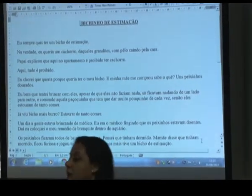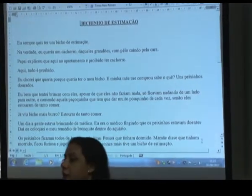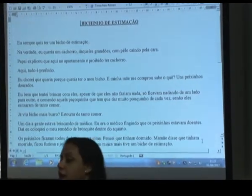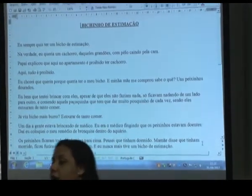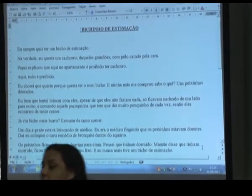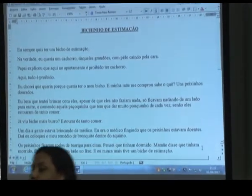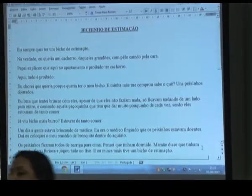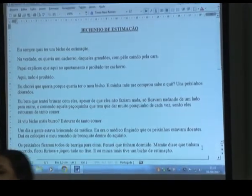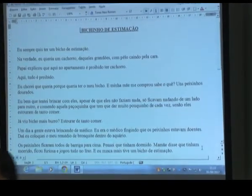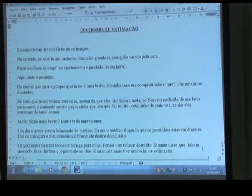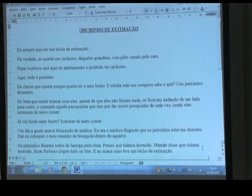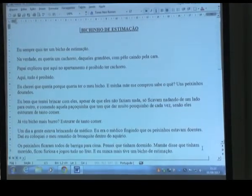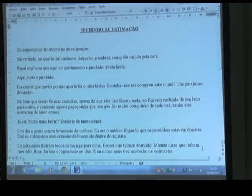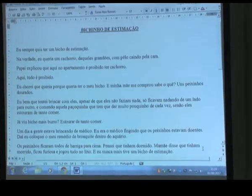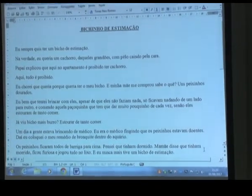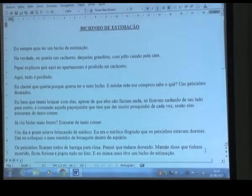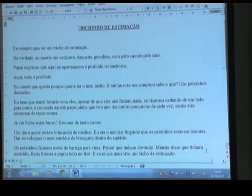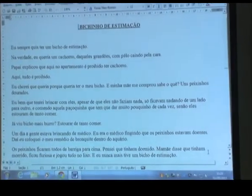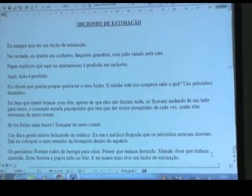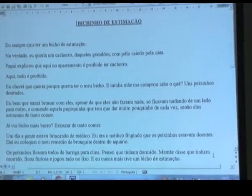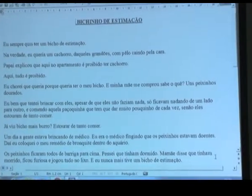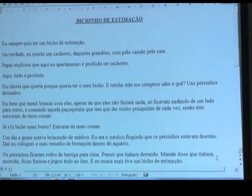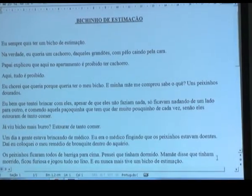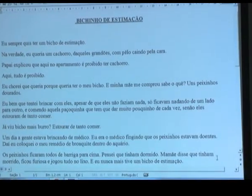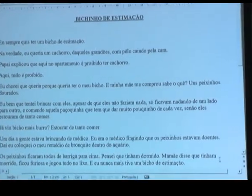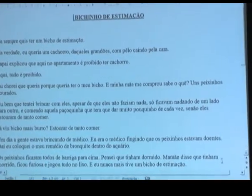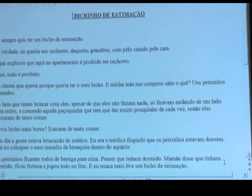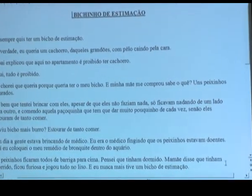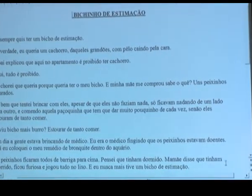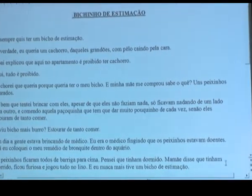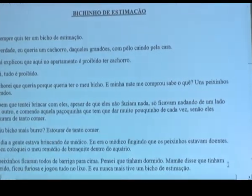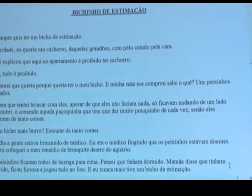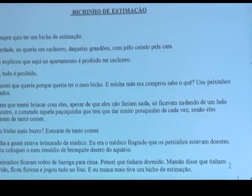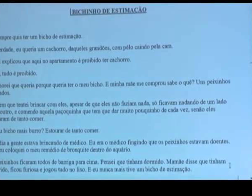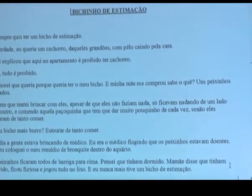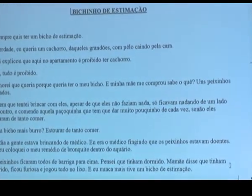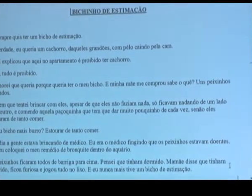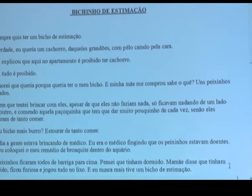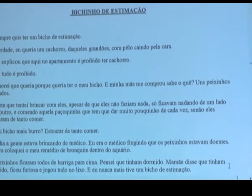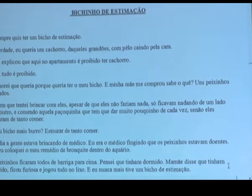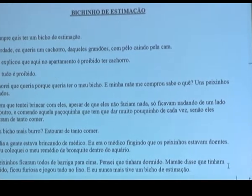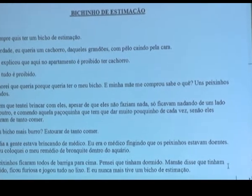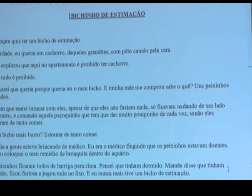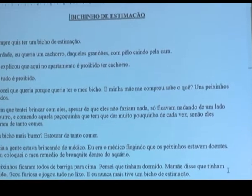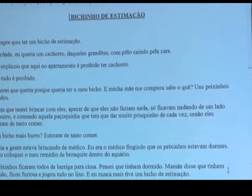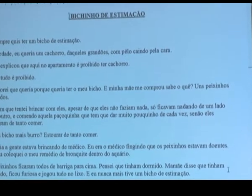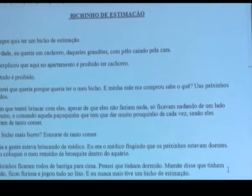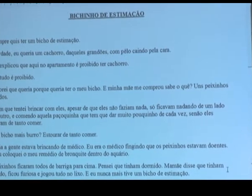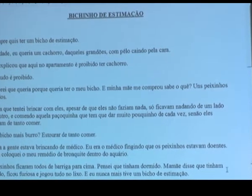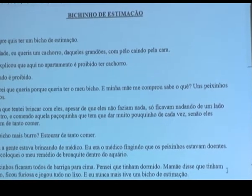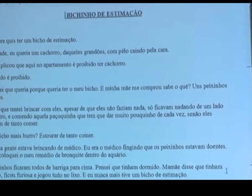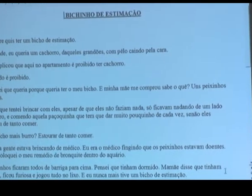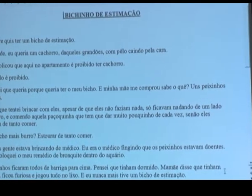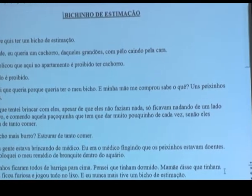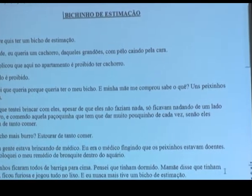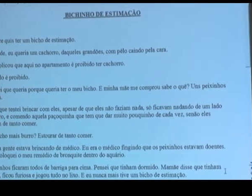Ele é assim: bichinho de estimação. Eu sempre quis ter um bicho de